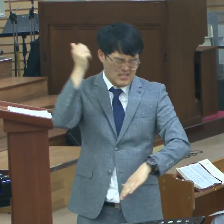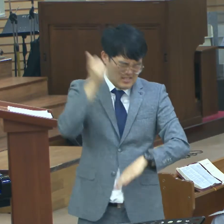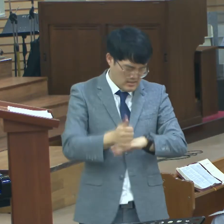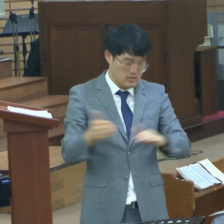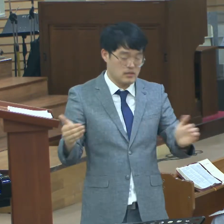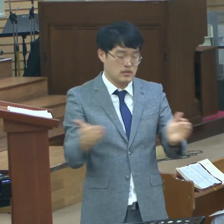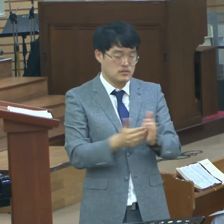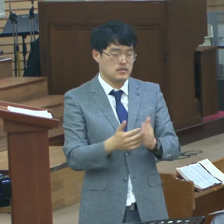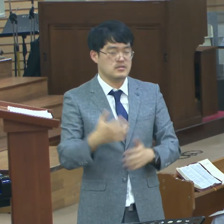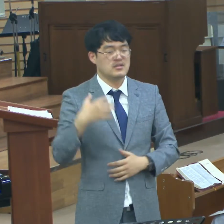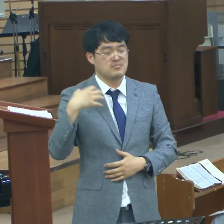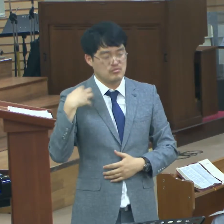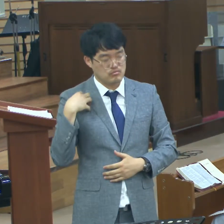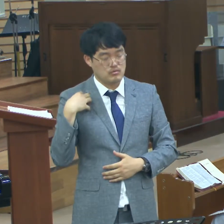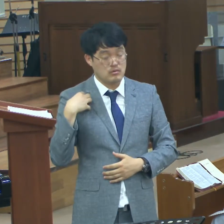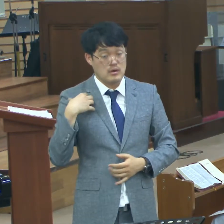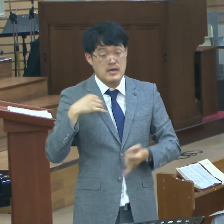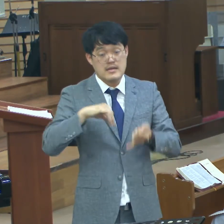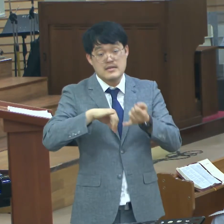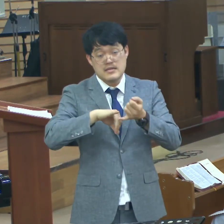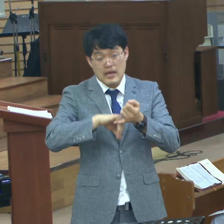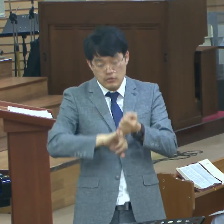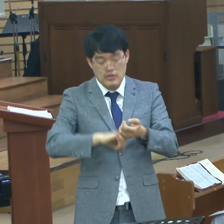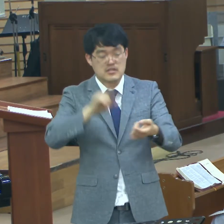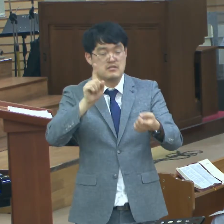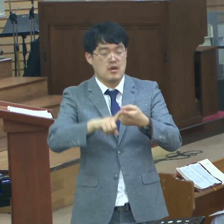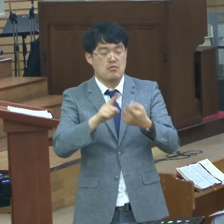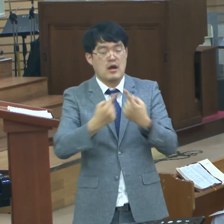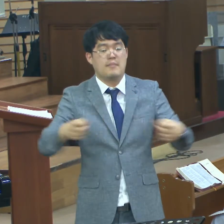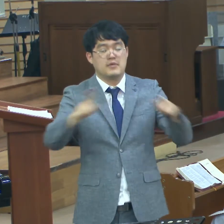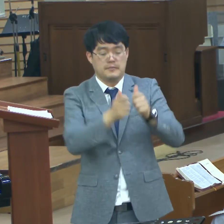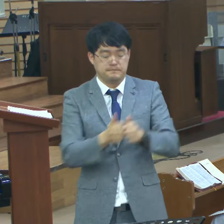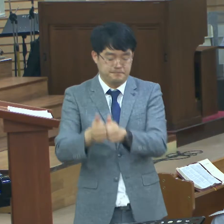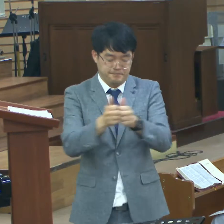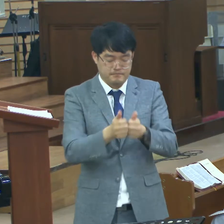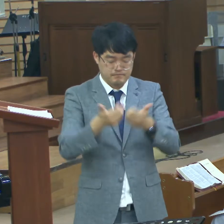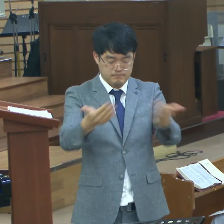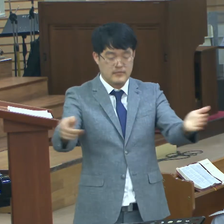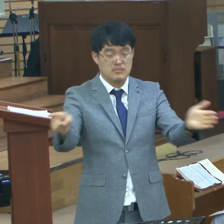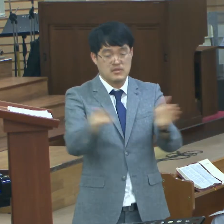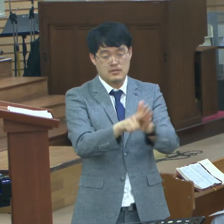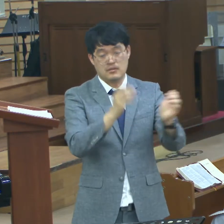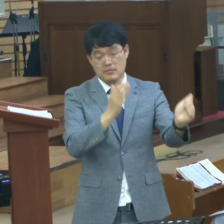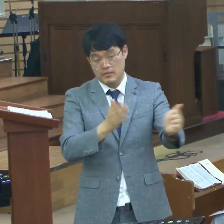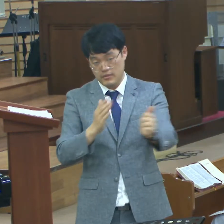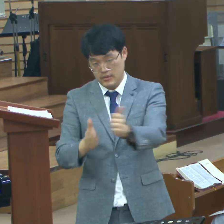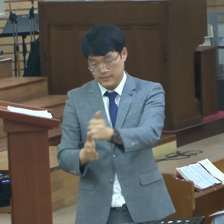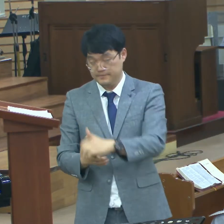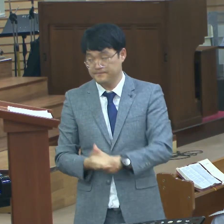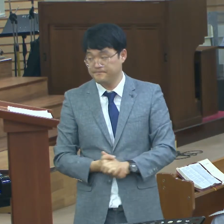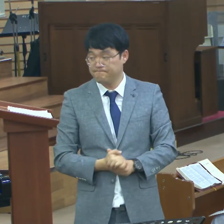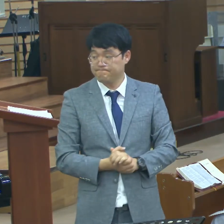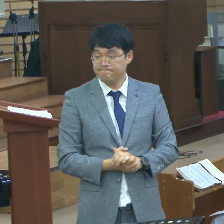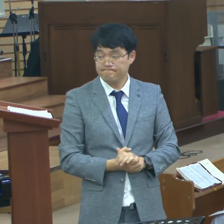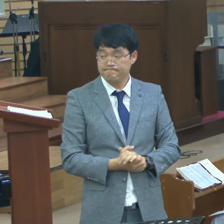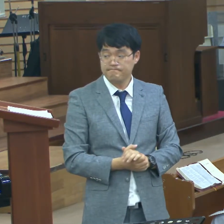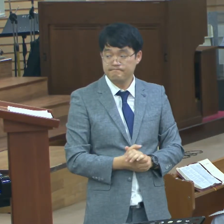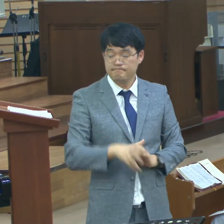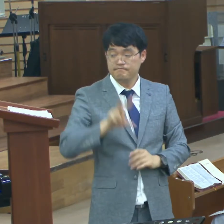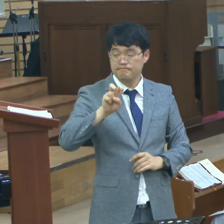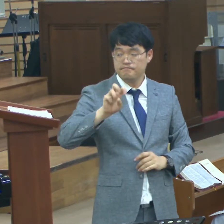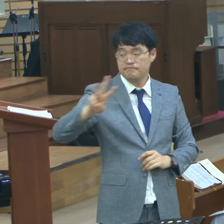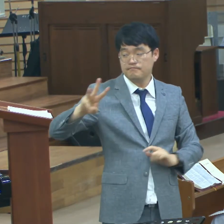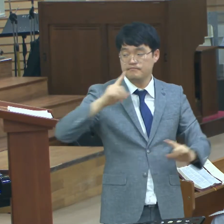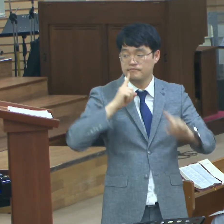주시고 약속 이상으로 함께 하실 것을 믿으시기 바랍니다. 그것이 우리가 받은 놀라운 축복이에요.